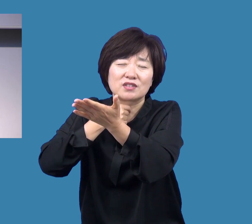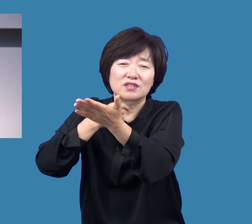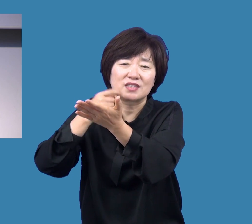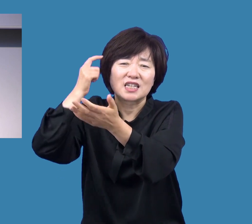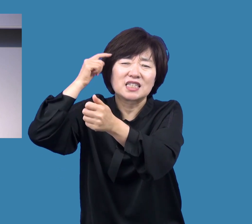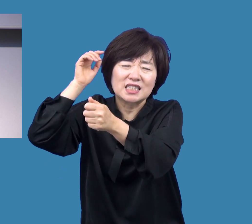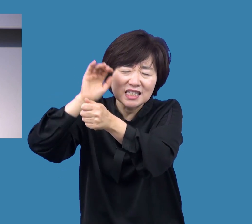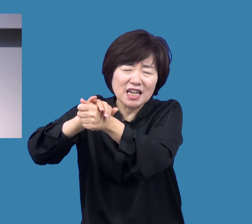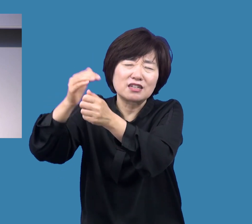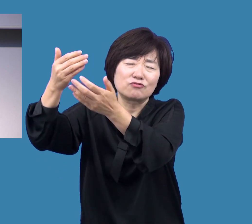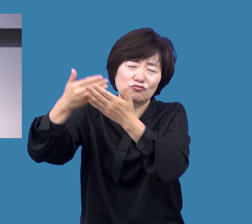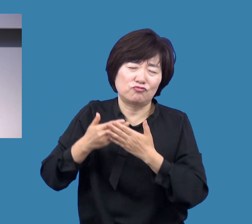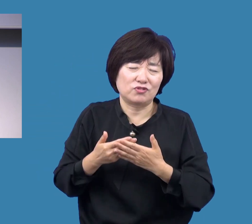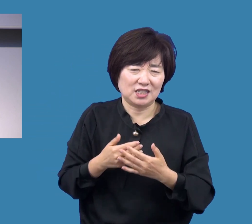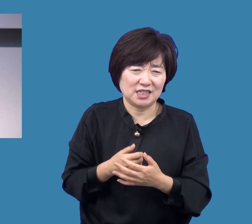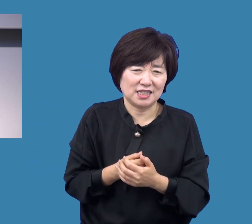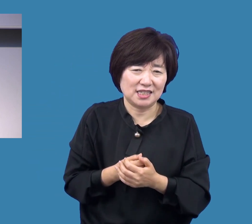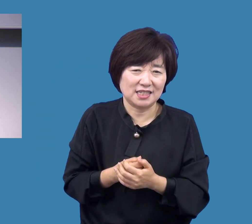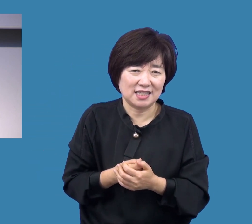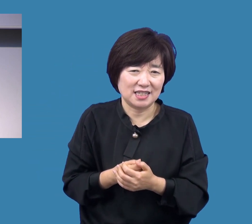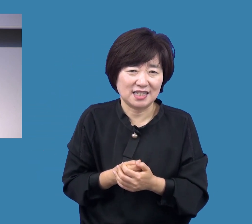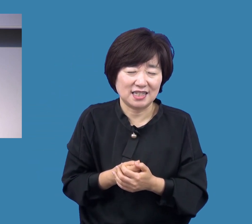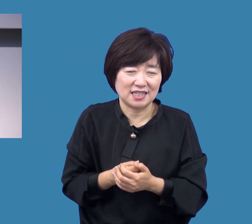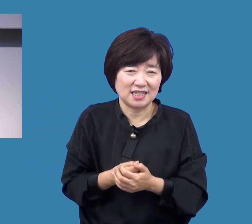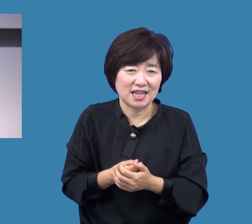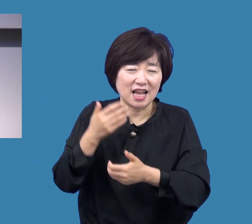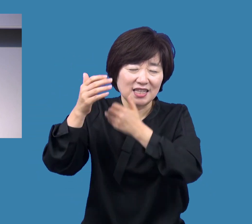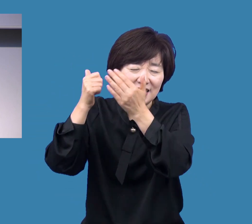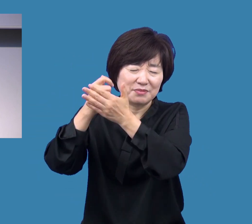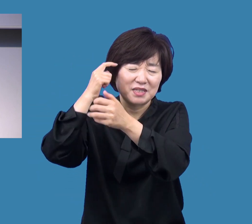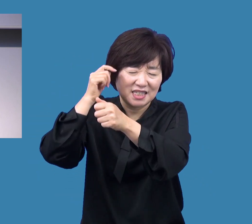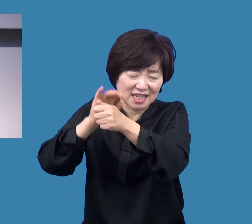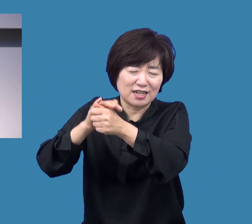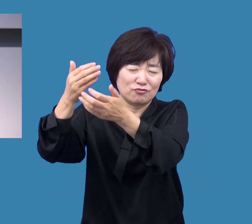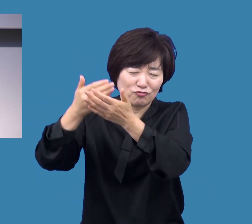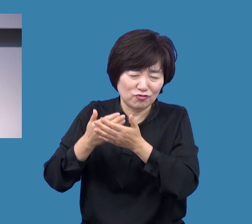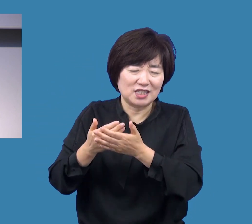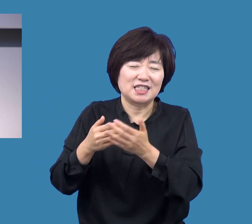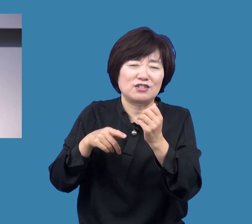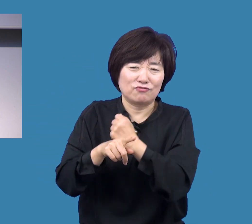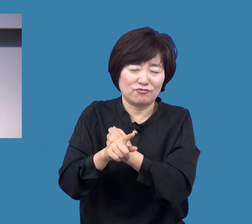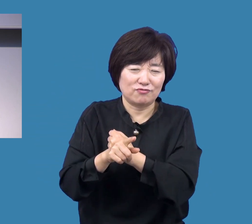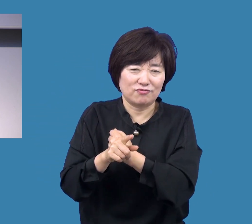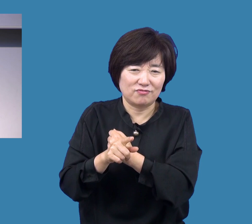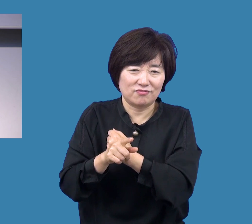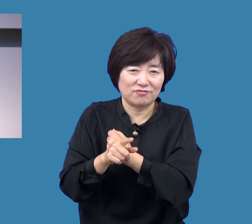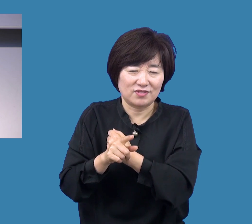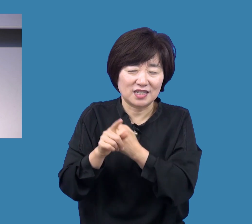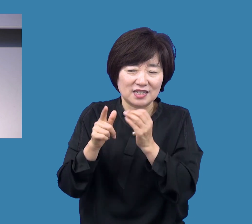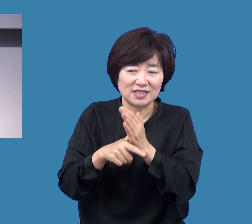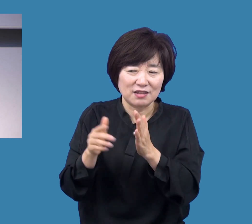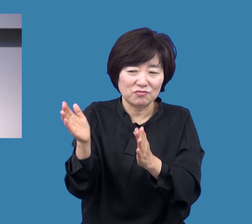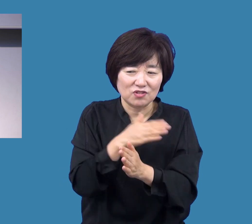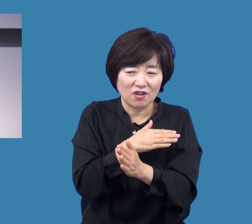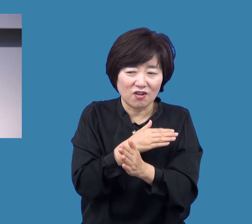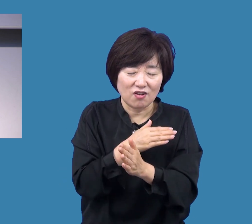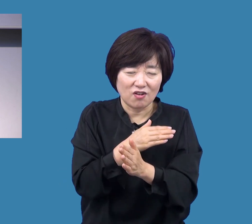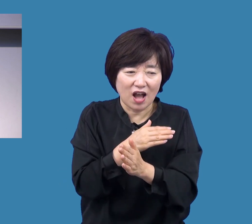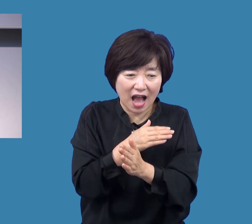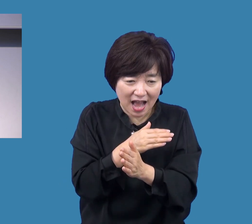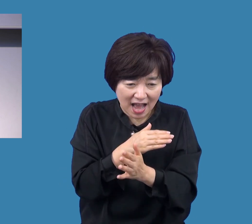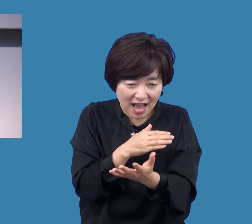네가 나를 위해서만 쓰겠다고 했는데 내가 왜 지혜를 안 주겠냐. 그래서 그 다음부터는 제가 이제 꼼꼼히 이렇게